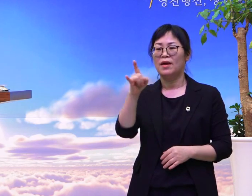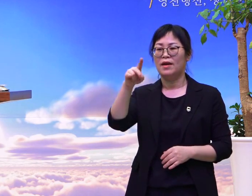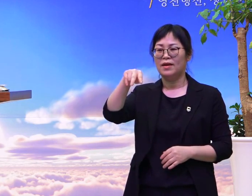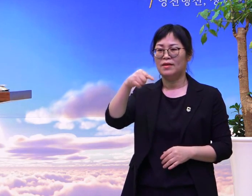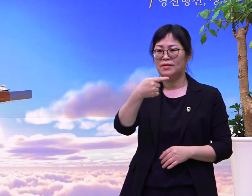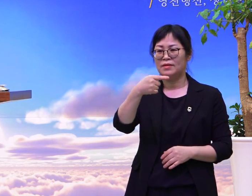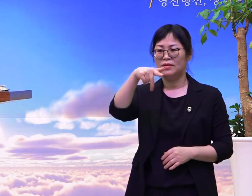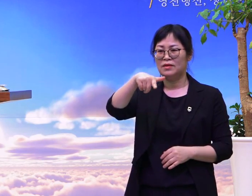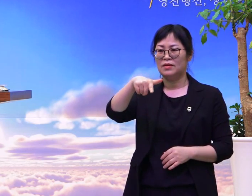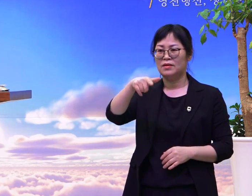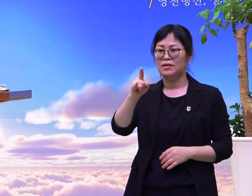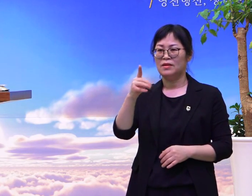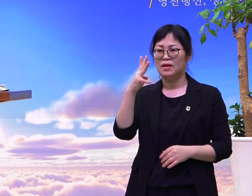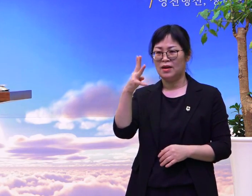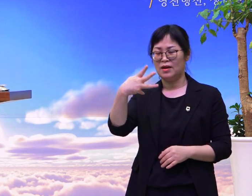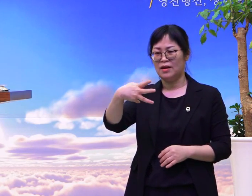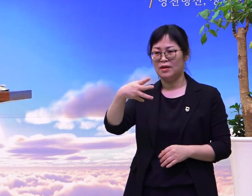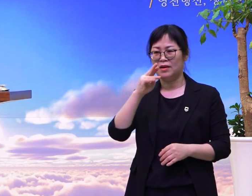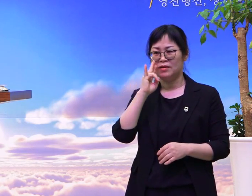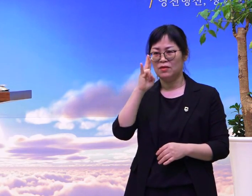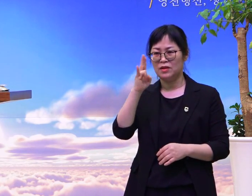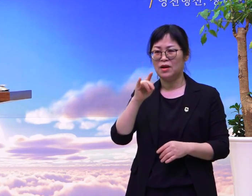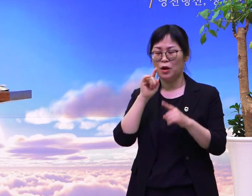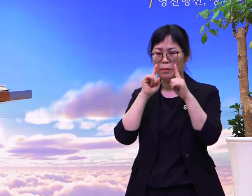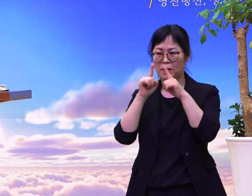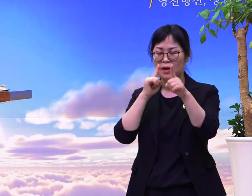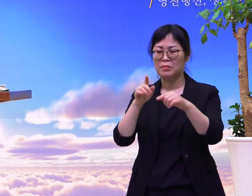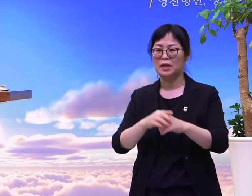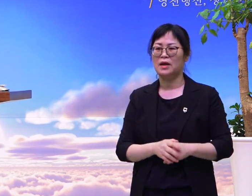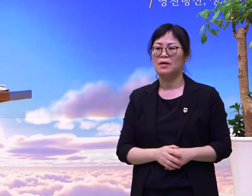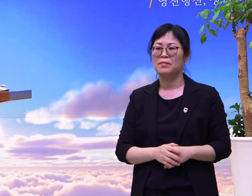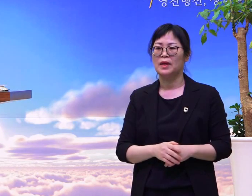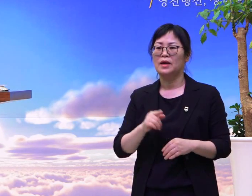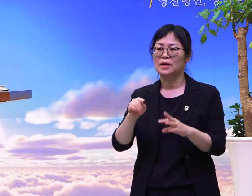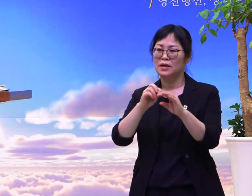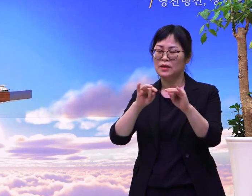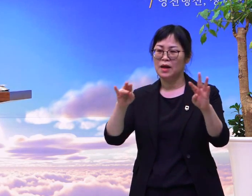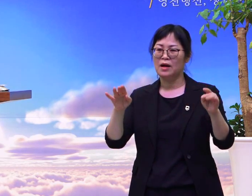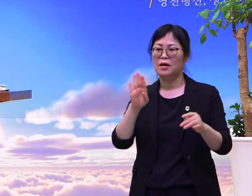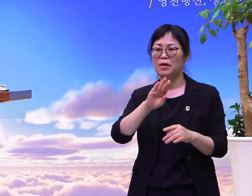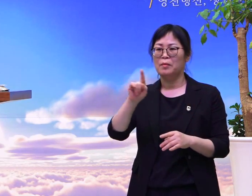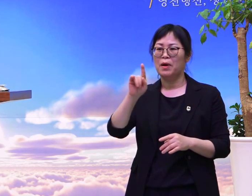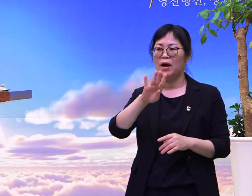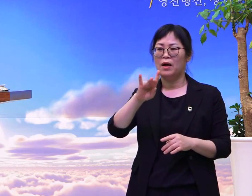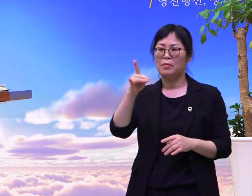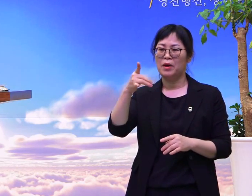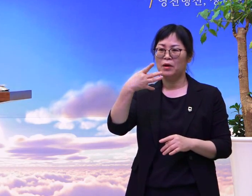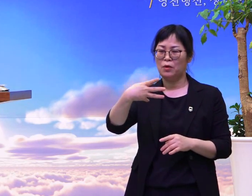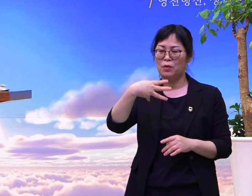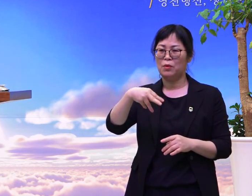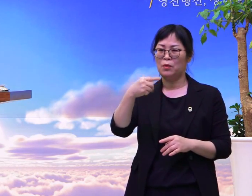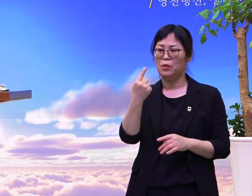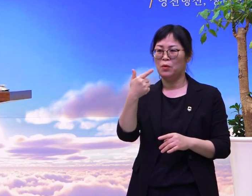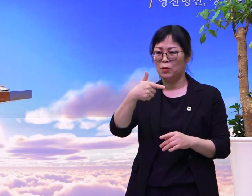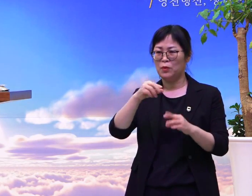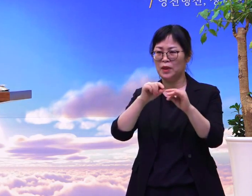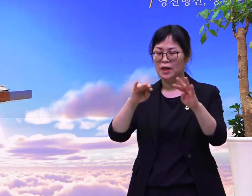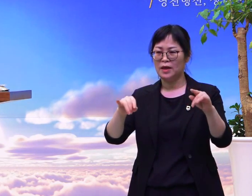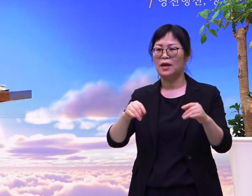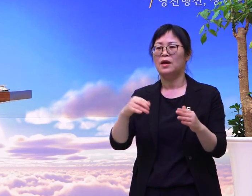선지자가 예언하기로 했습니다. 하나님 에스겔 선지자를 통해서 또 그 땅에 있는 바벨론 땅에 있는 하나님 백성들에게 하나님이